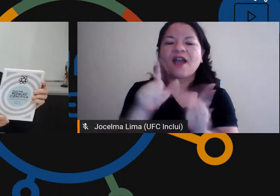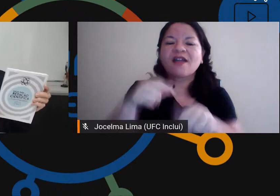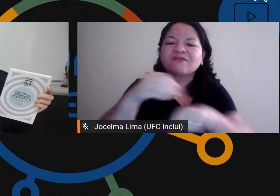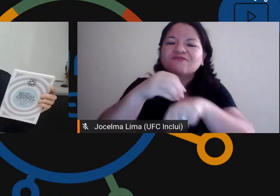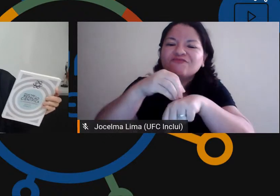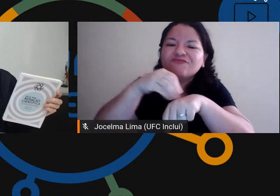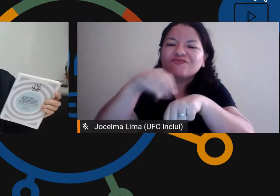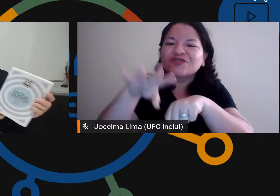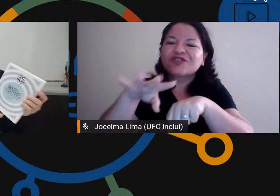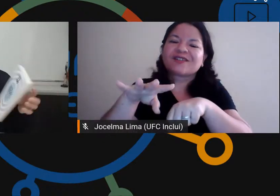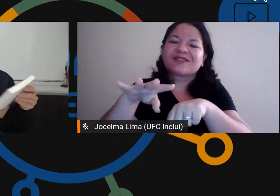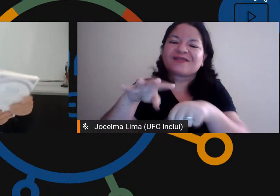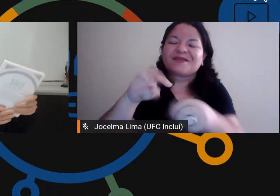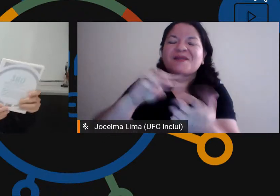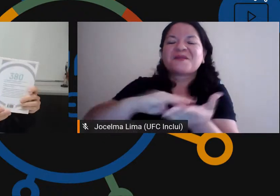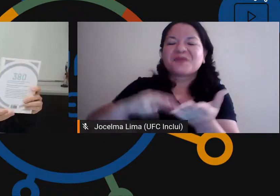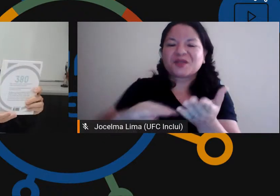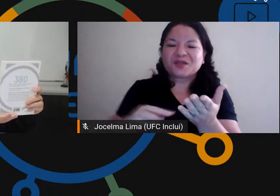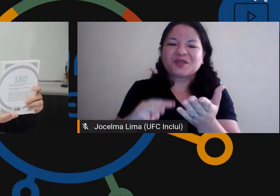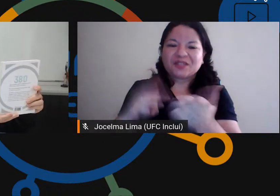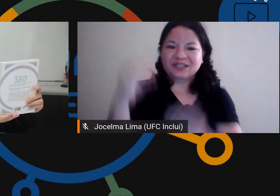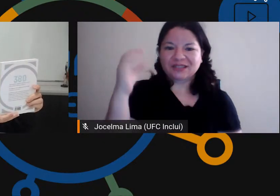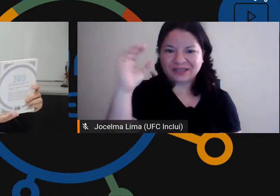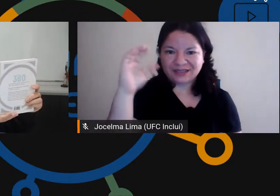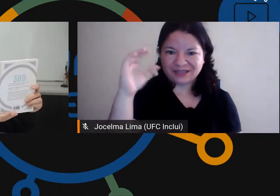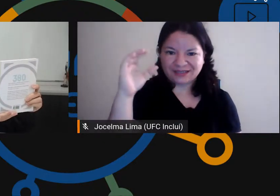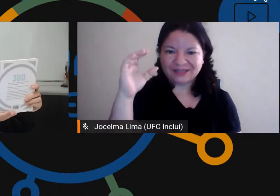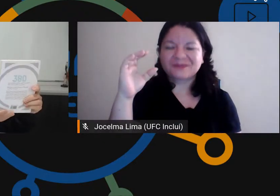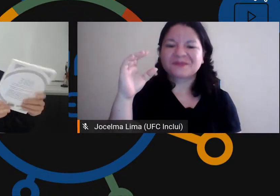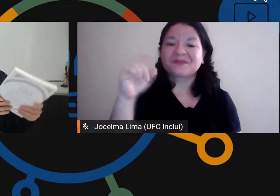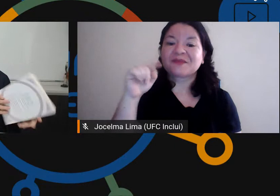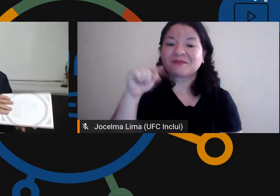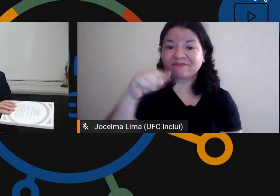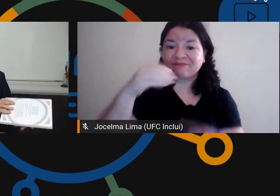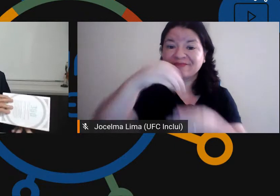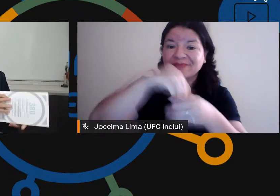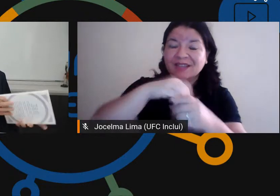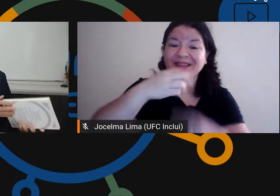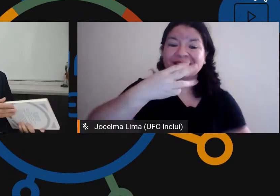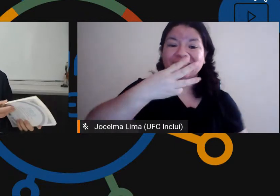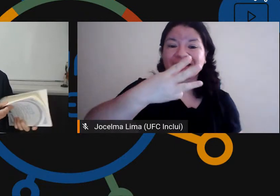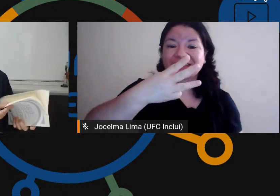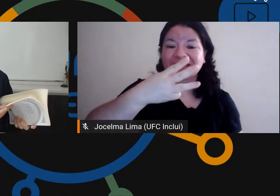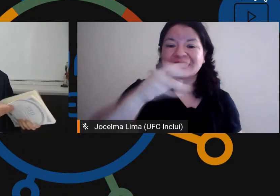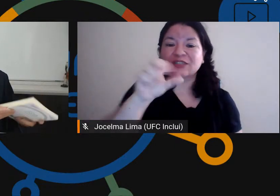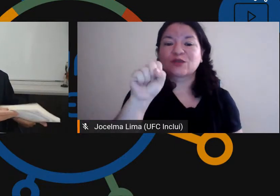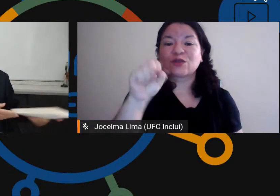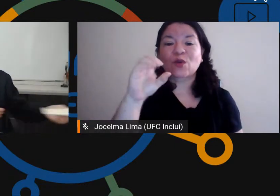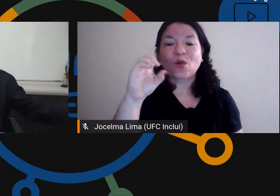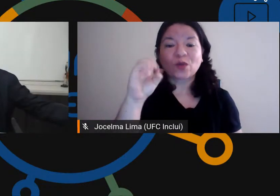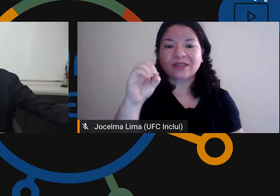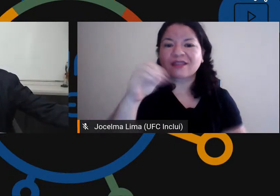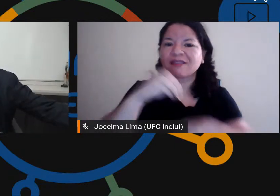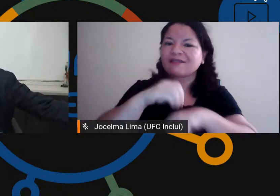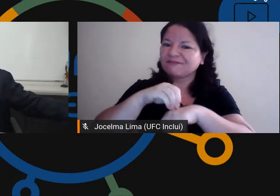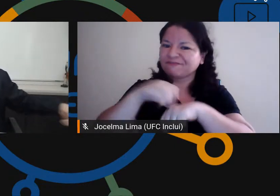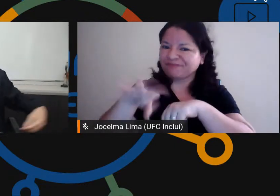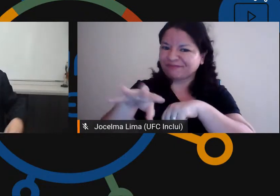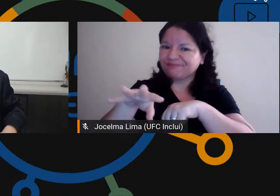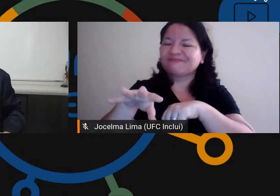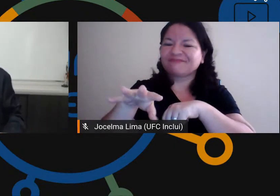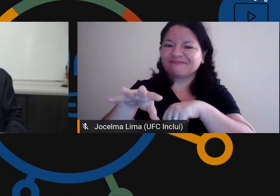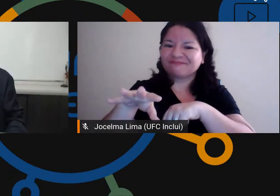científica. E a palestra é sobre dicas. Aqui eu tenho 380 dicas, né? 380 dicas. Lógico que eu não vou